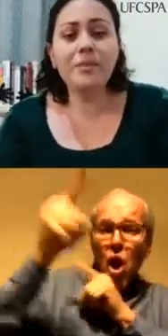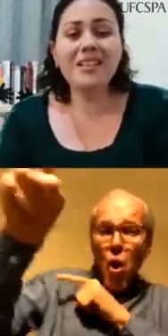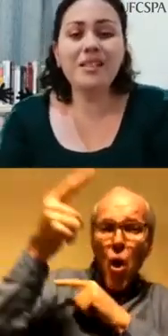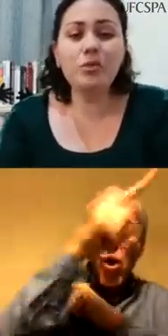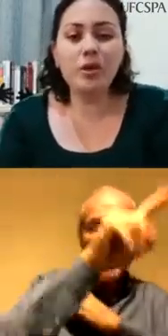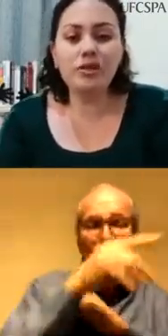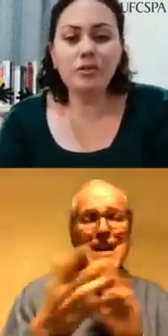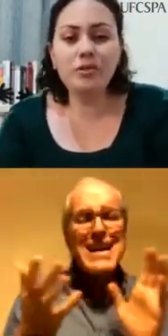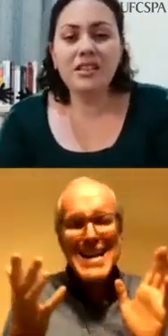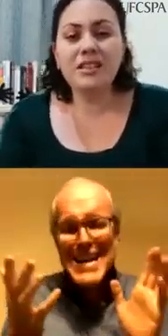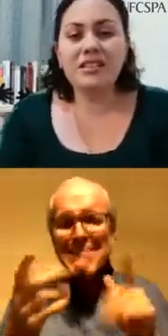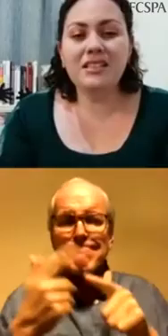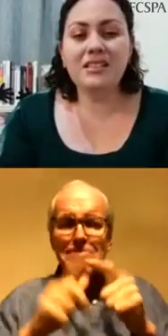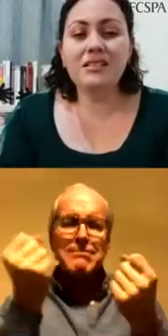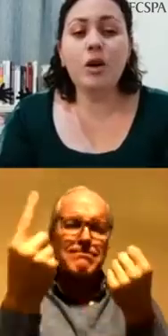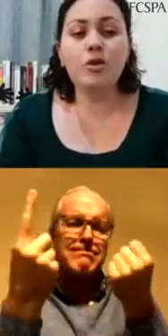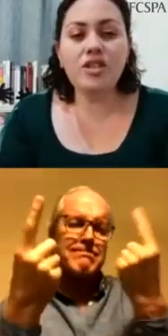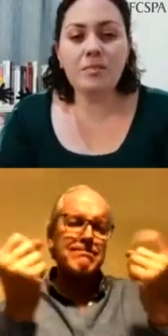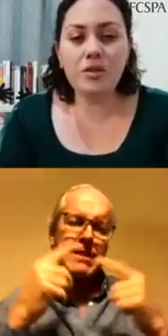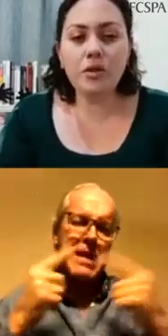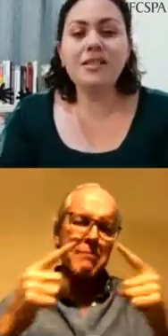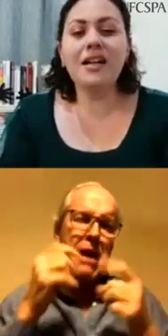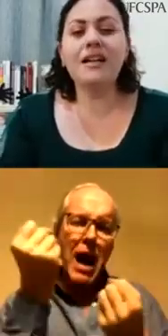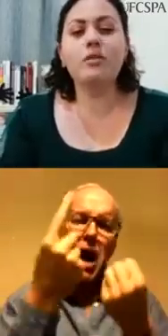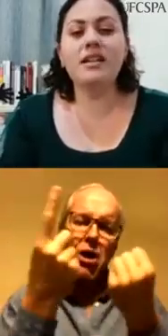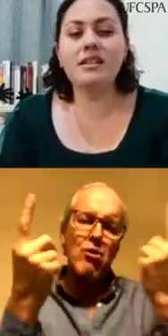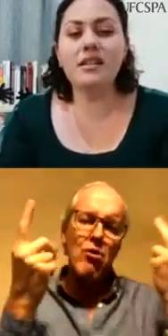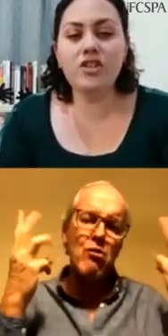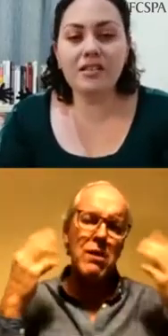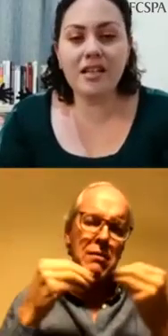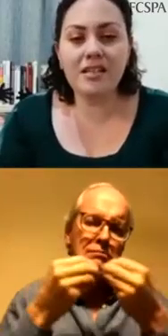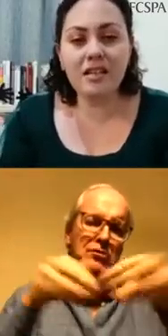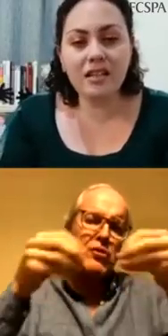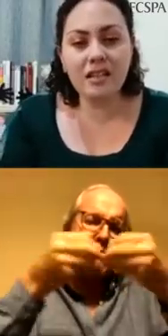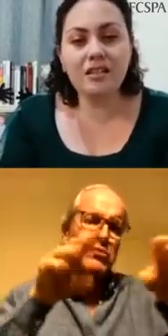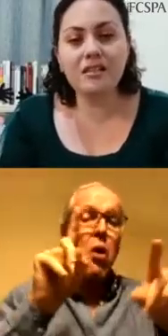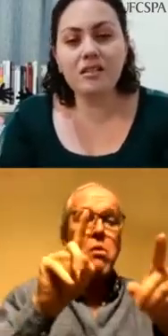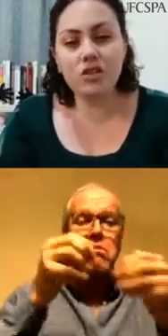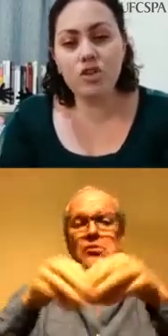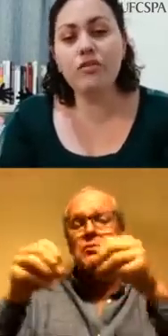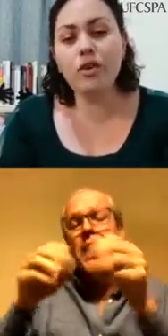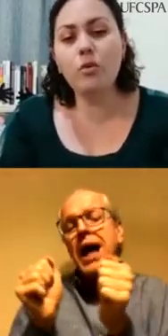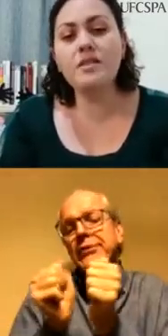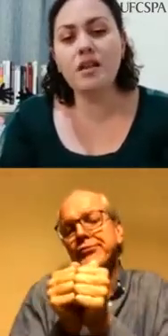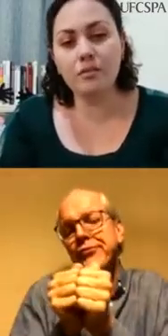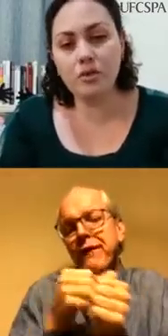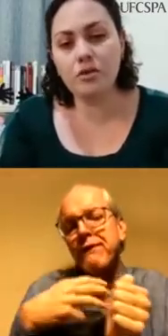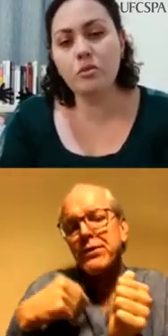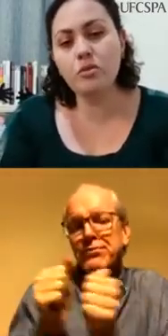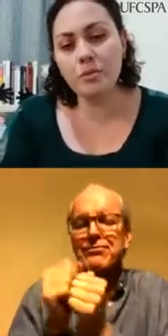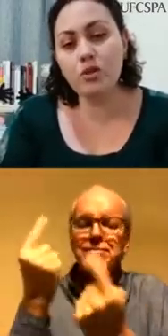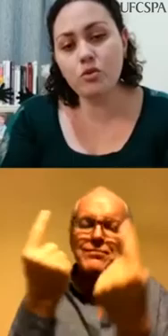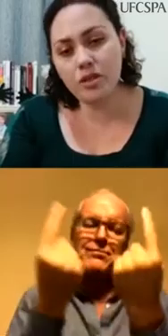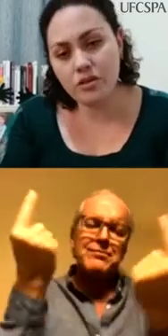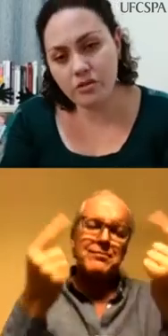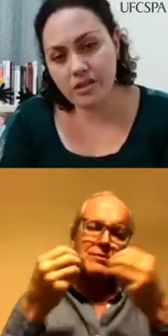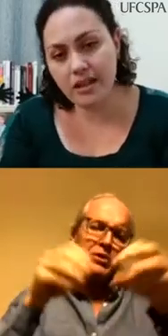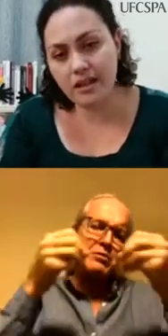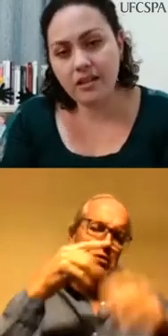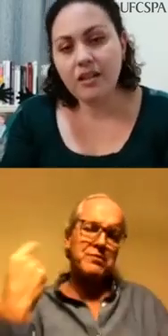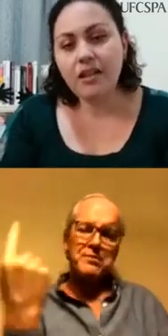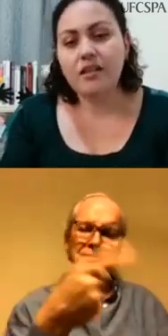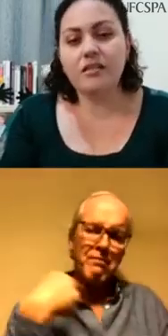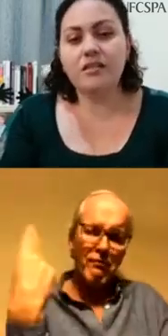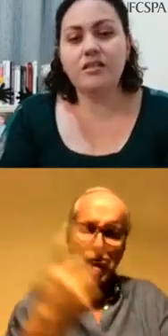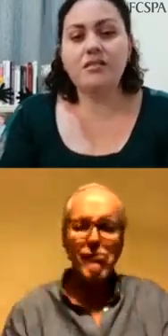vai depender muito da onde essa pessoa está, qual é a cidade que ela está inserida, então a gente vê algumas reclamações, alguns prejuízos,